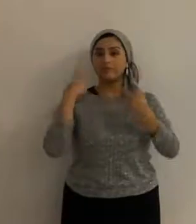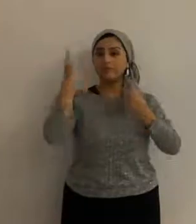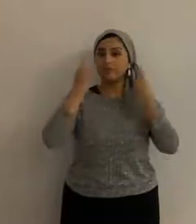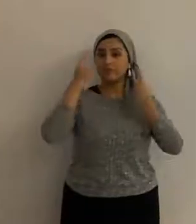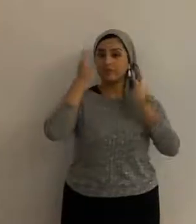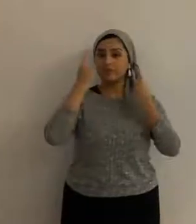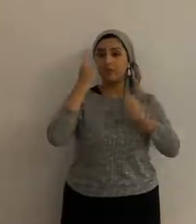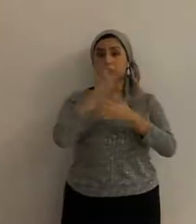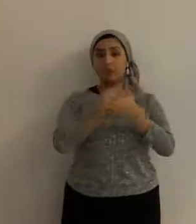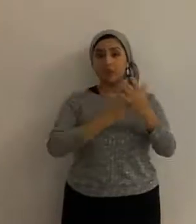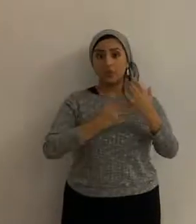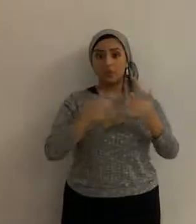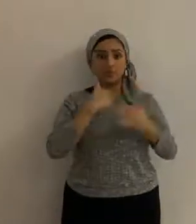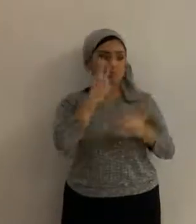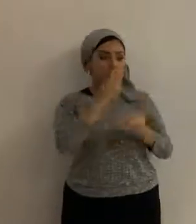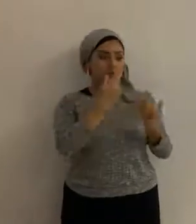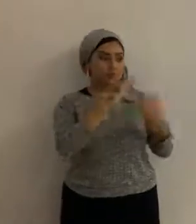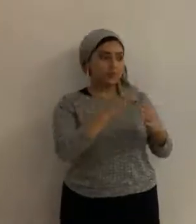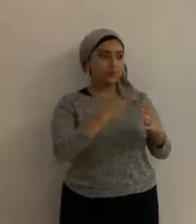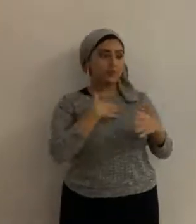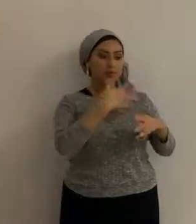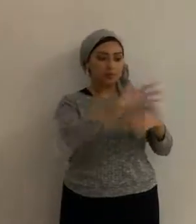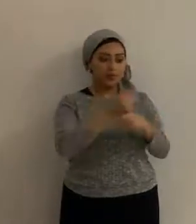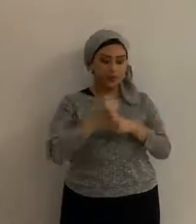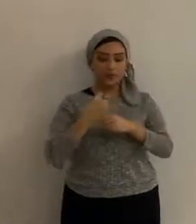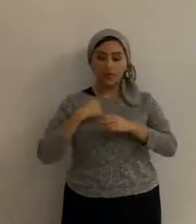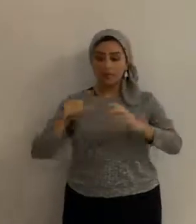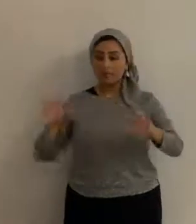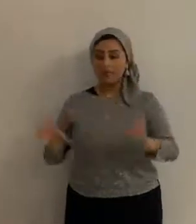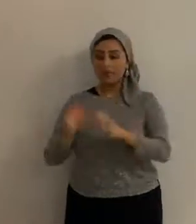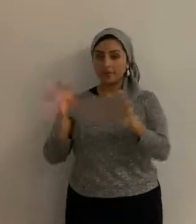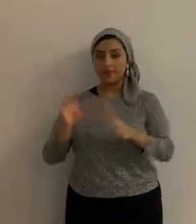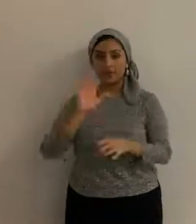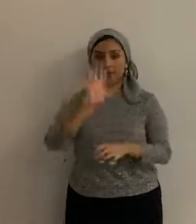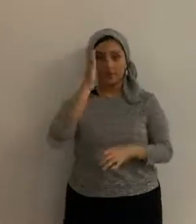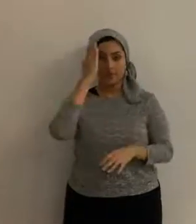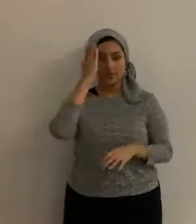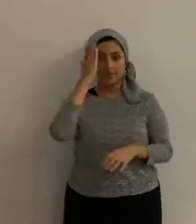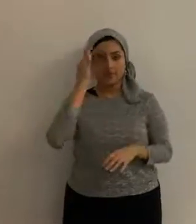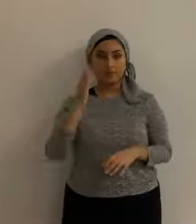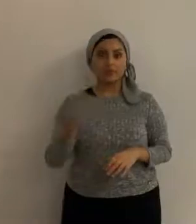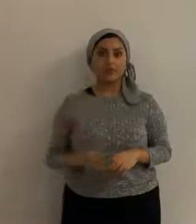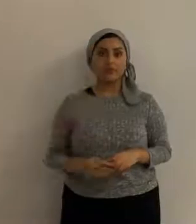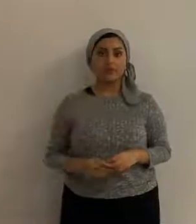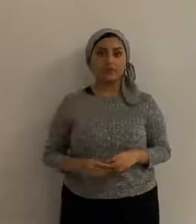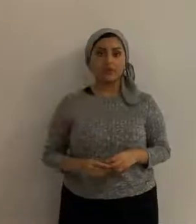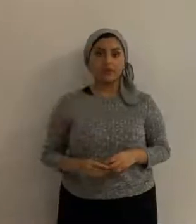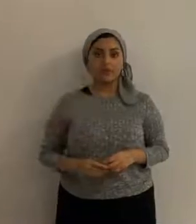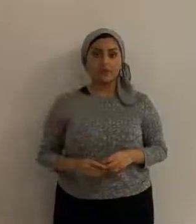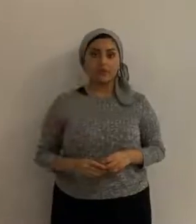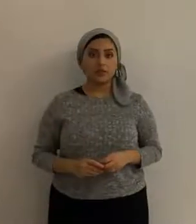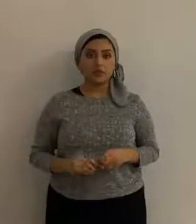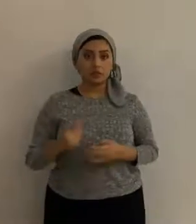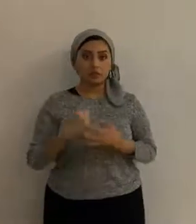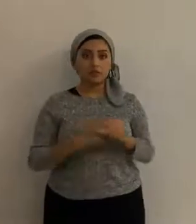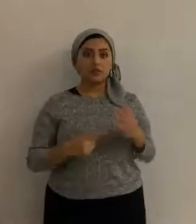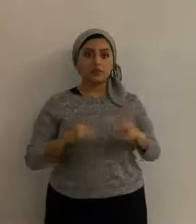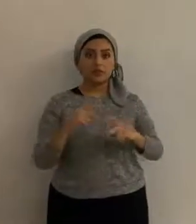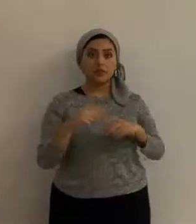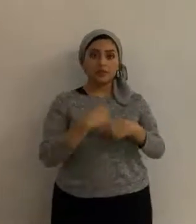que ya vimos, ¿sí? Ya ustedes vieron que no es cualquier construcción la que se hizo.